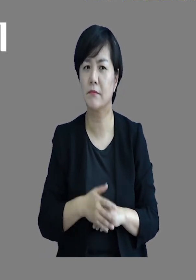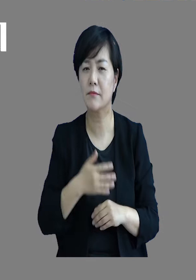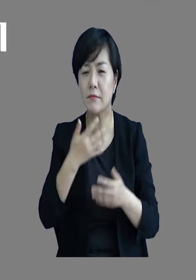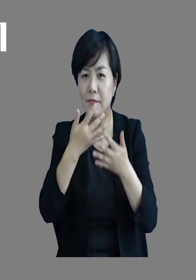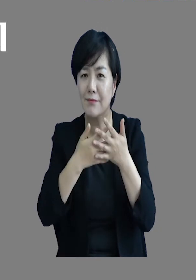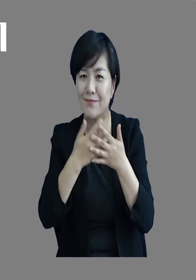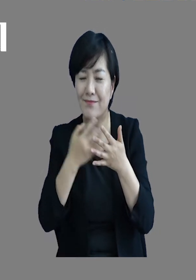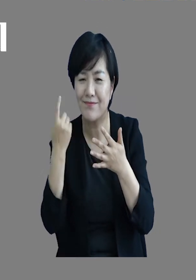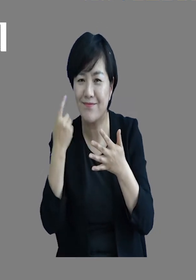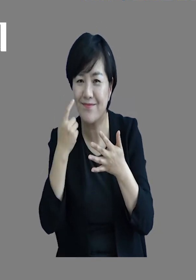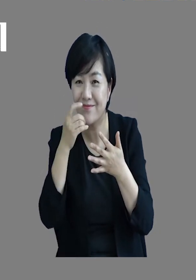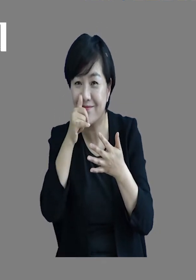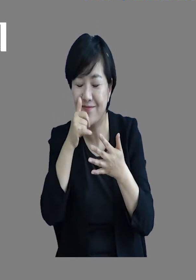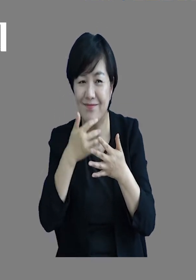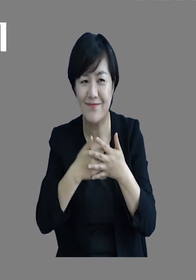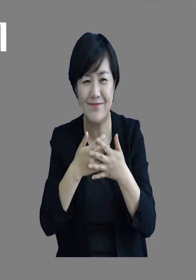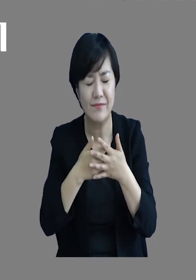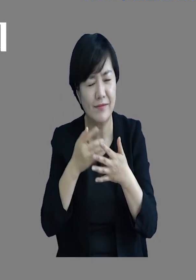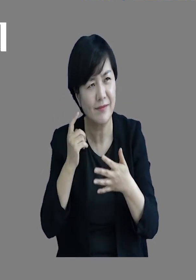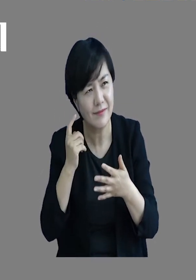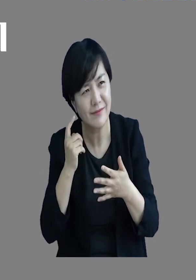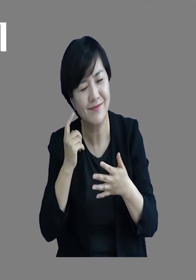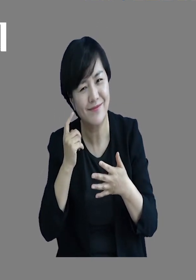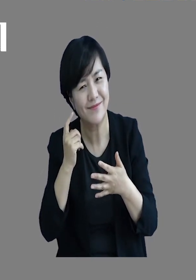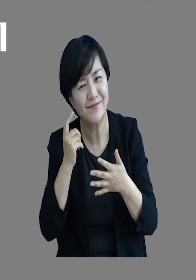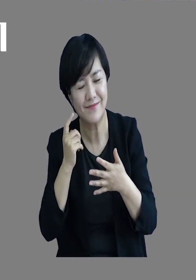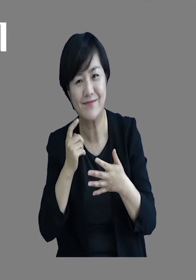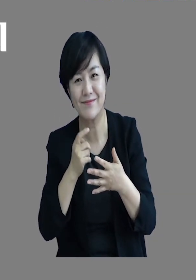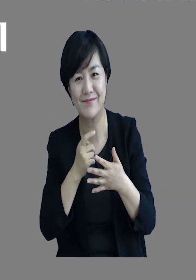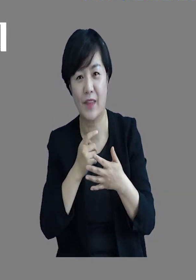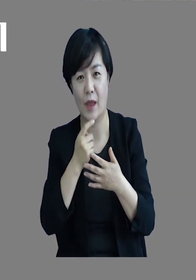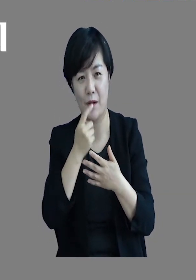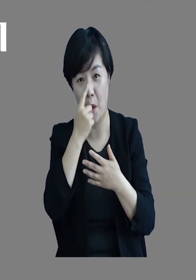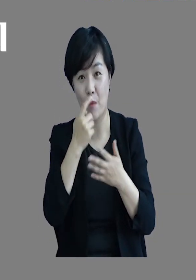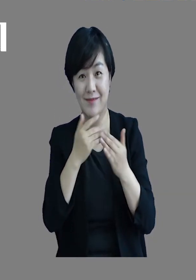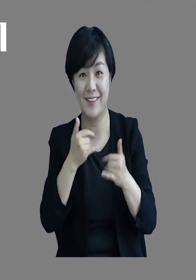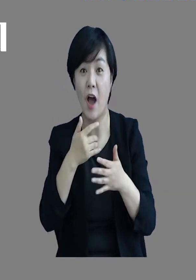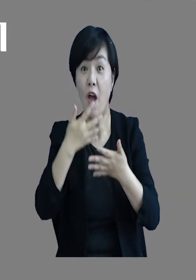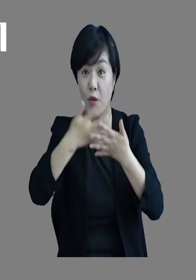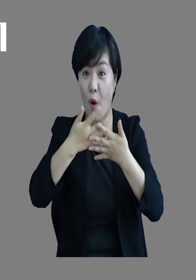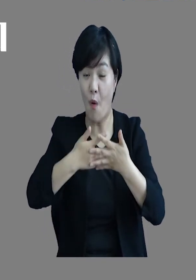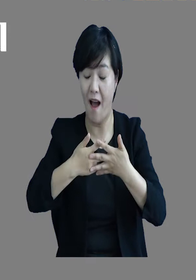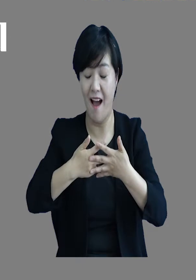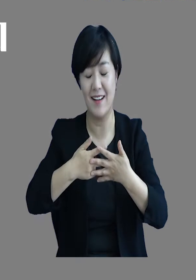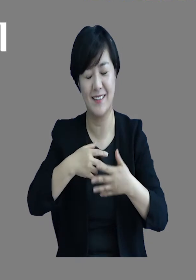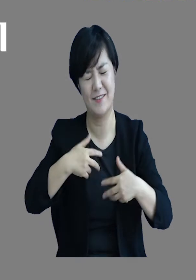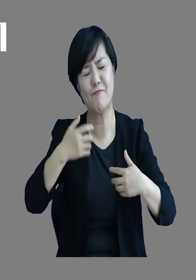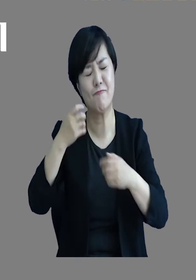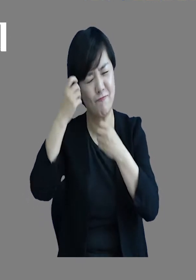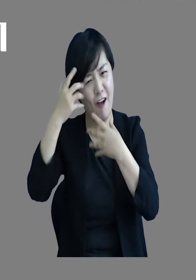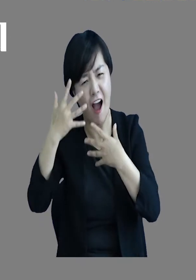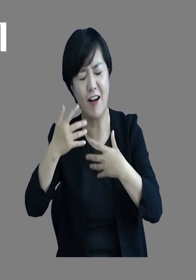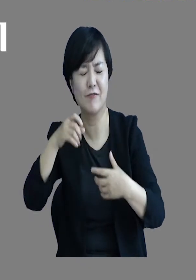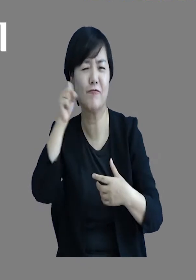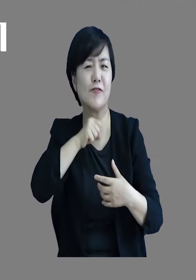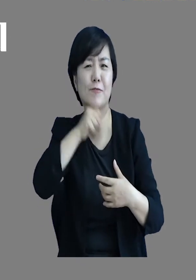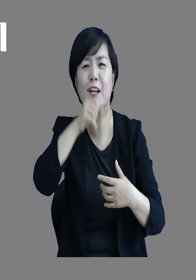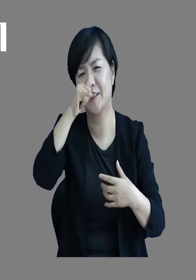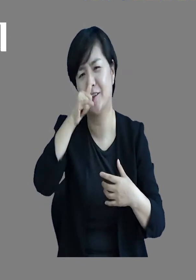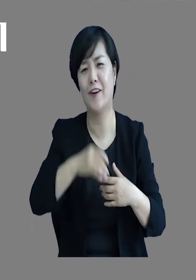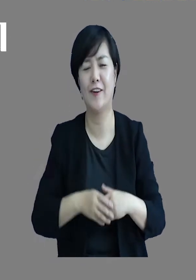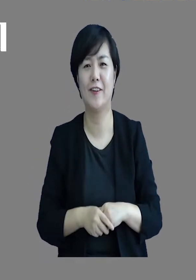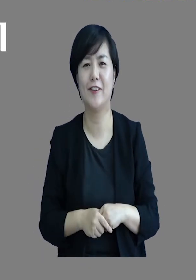Hearing a lot of talk about a guy. He's supposed to have been born on this ship. 영화를 즐겨보고요. And never been off it